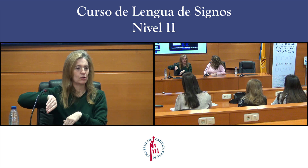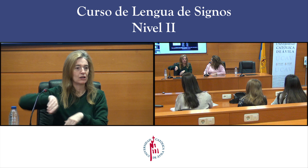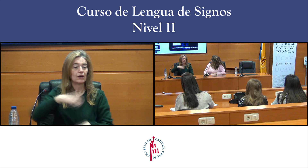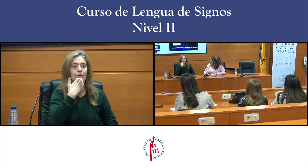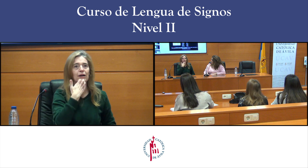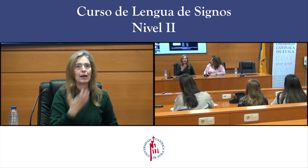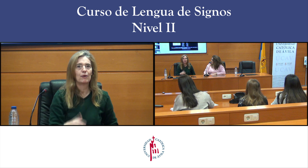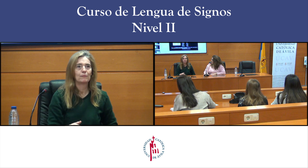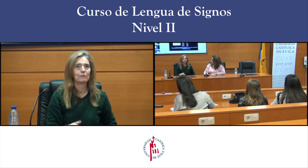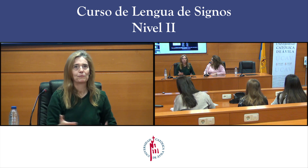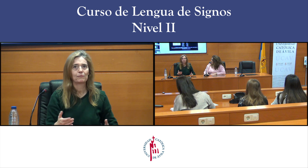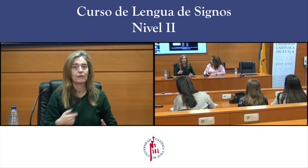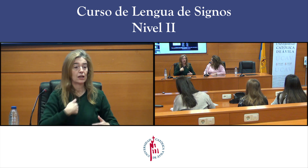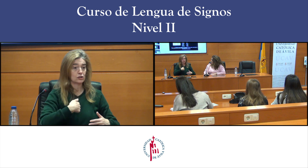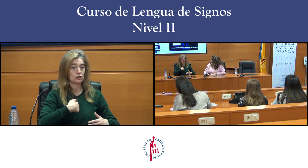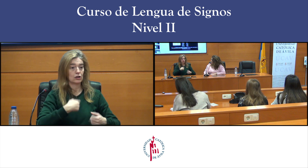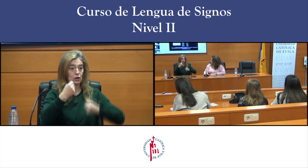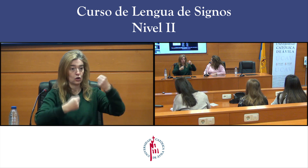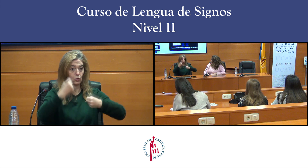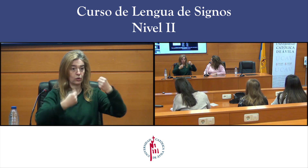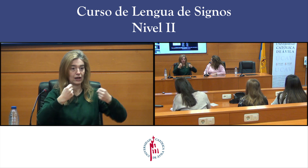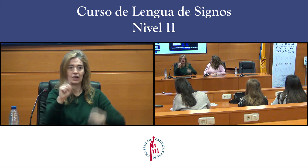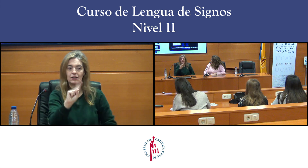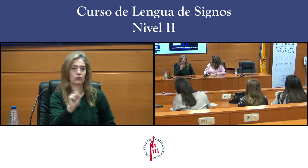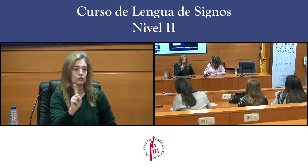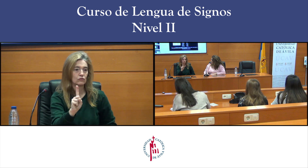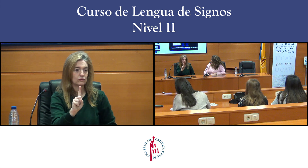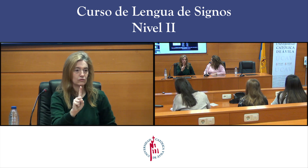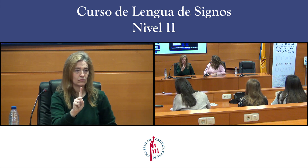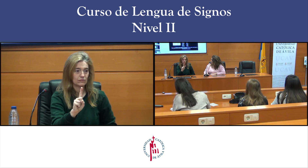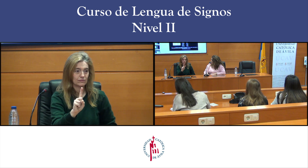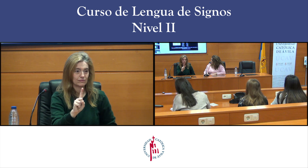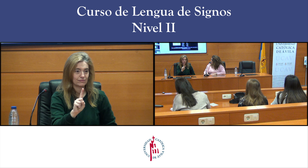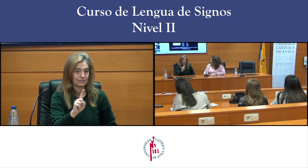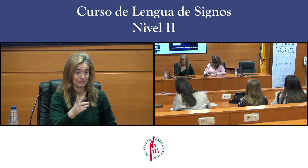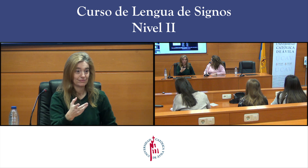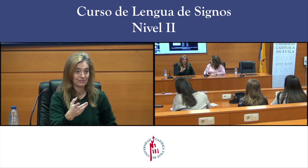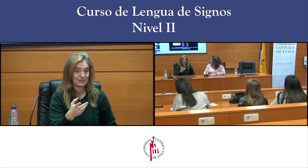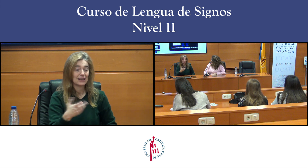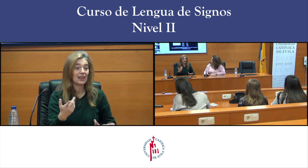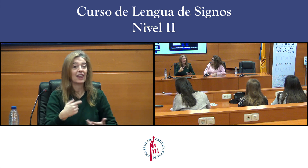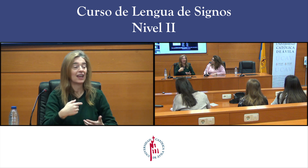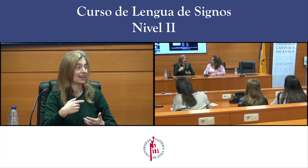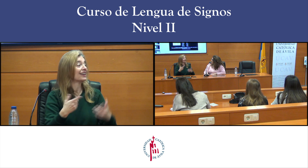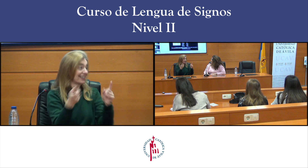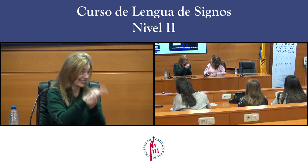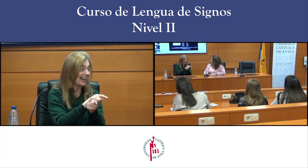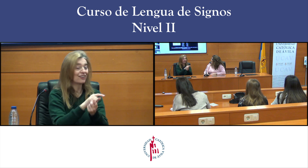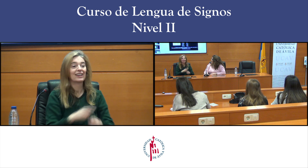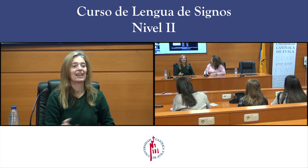casi siempre es al final yo conducir no gusta o sea Perdón No yo no